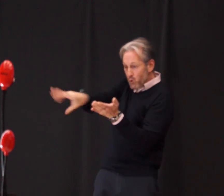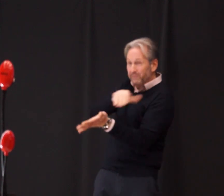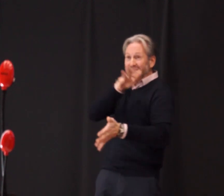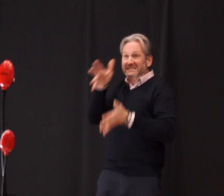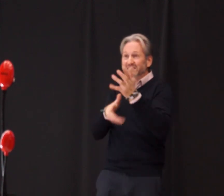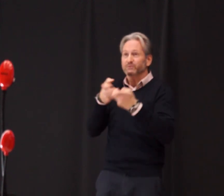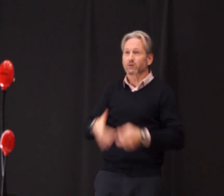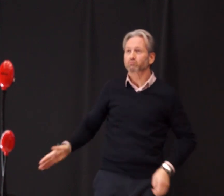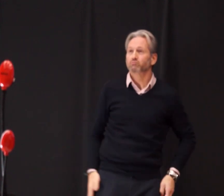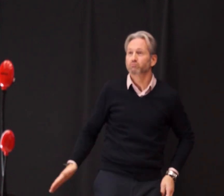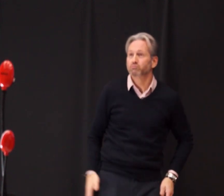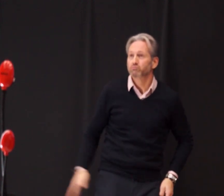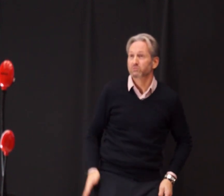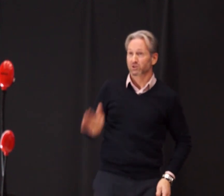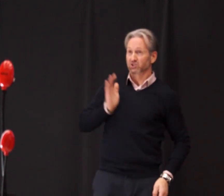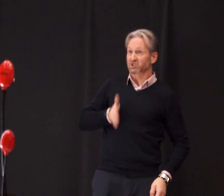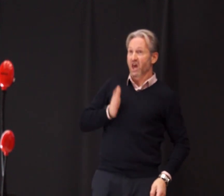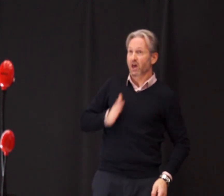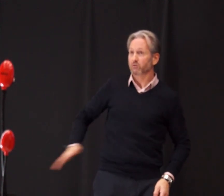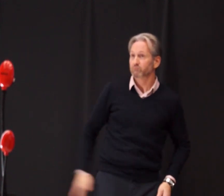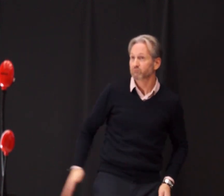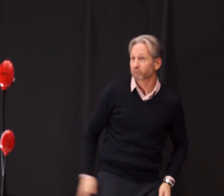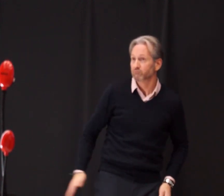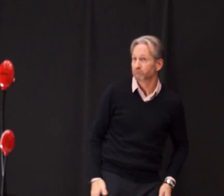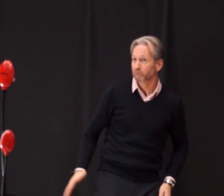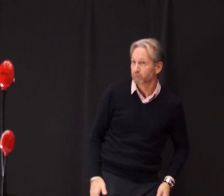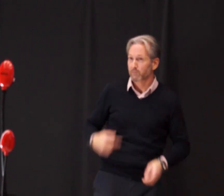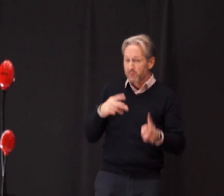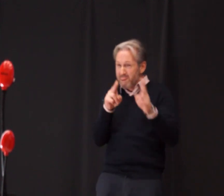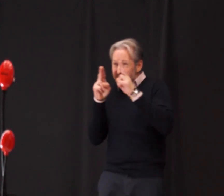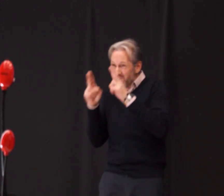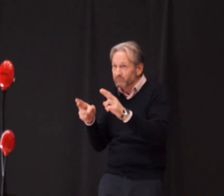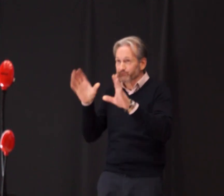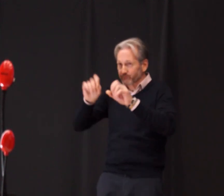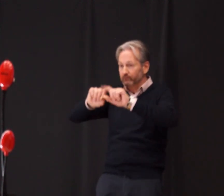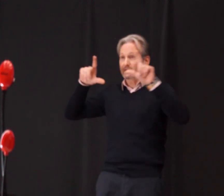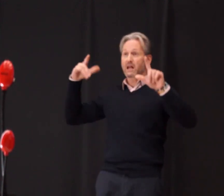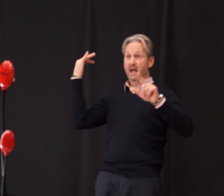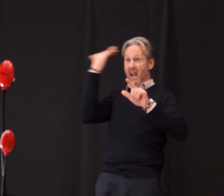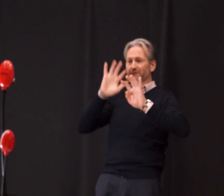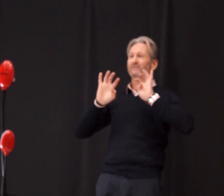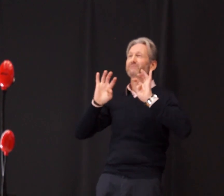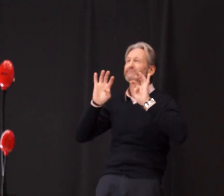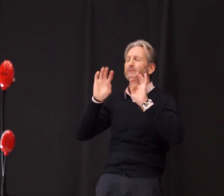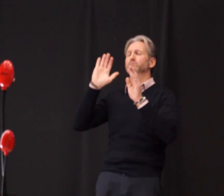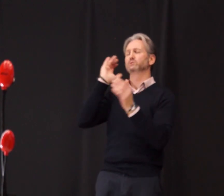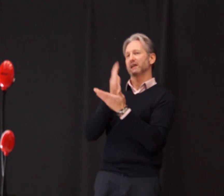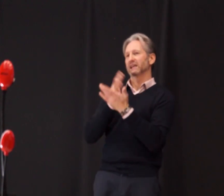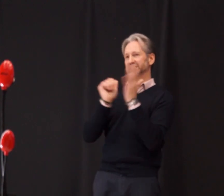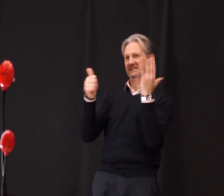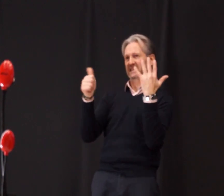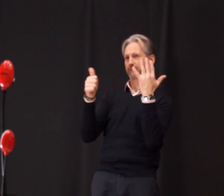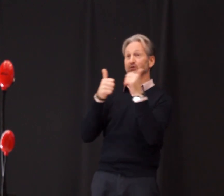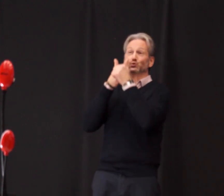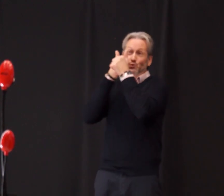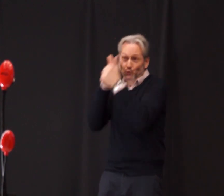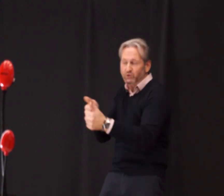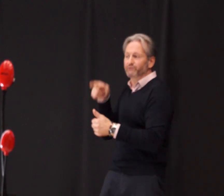des pièces de théâtre qui évoquaient Pélissier, ou qui, par exemple, utilisent des signes de l'époque qu'on a retrouvés. Et ça, on peut le